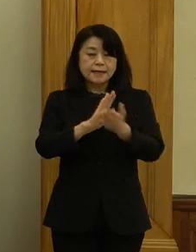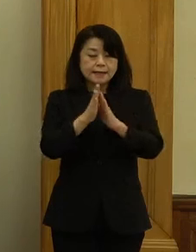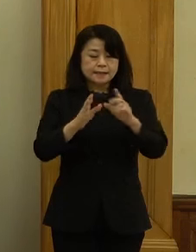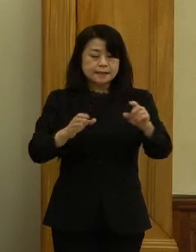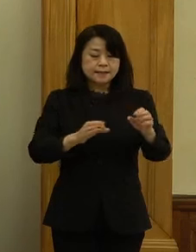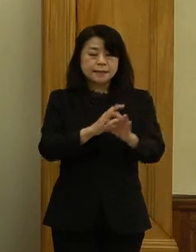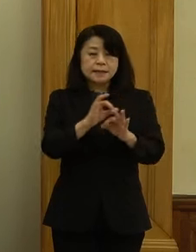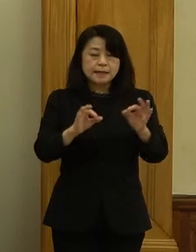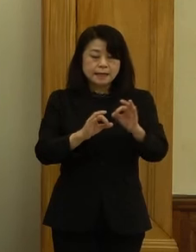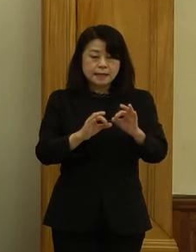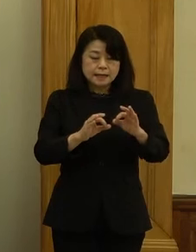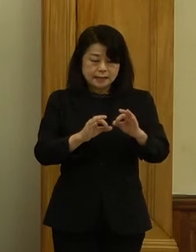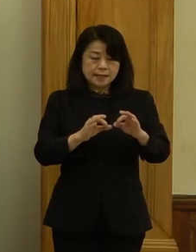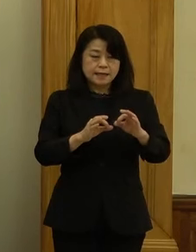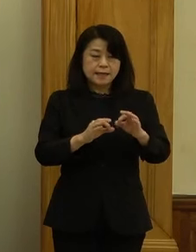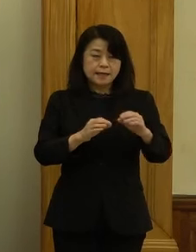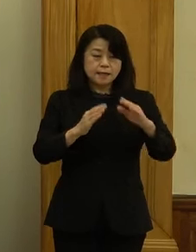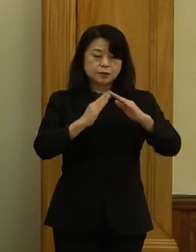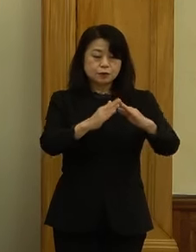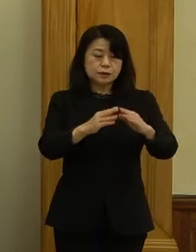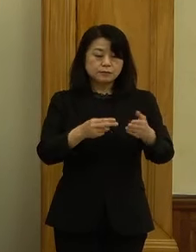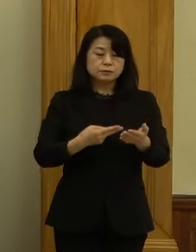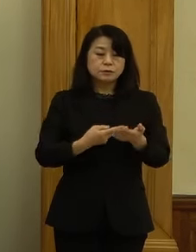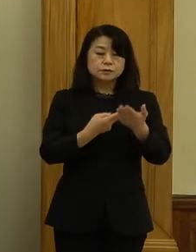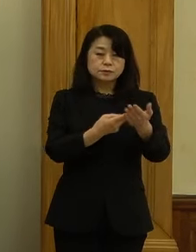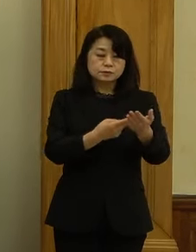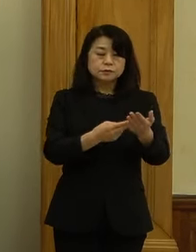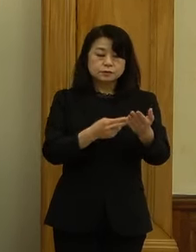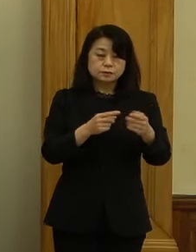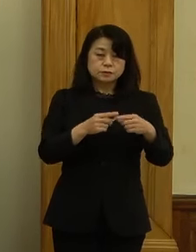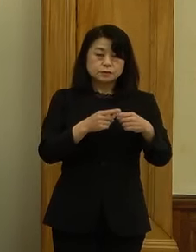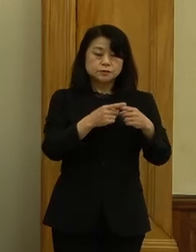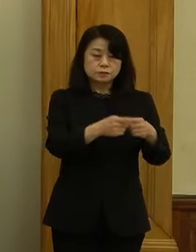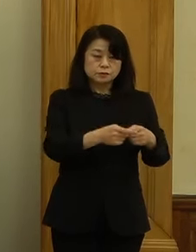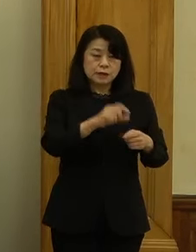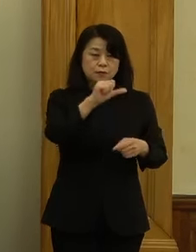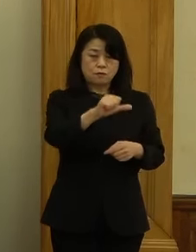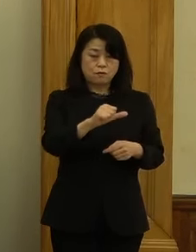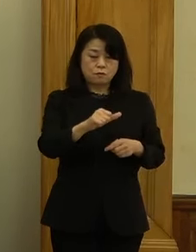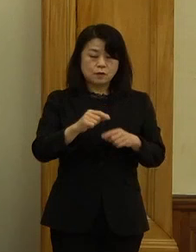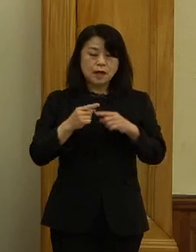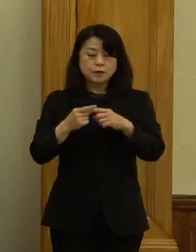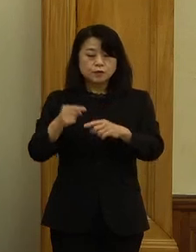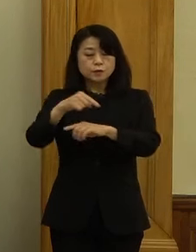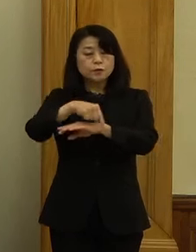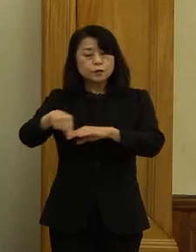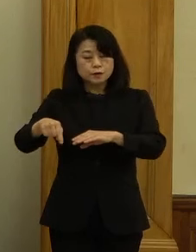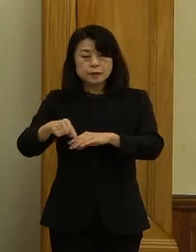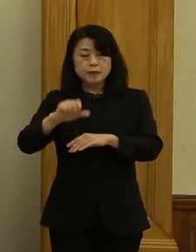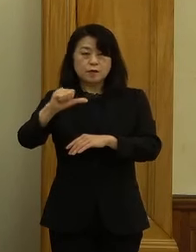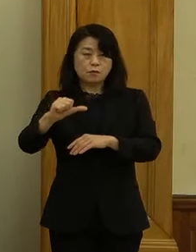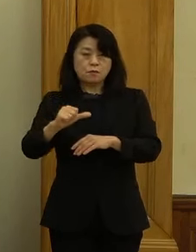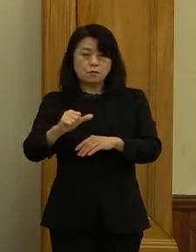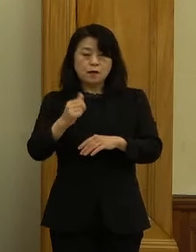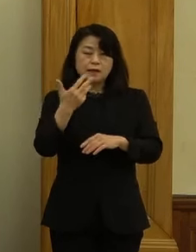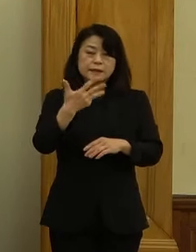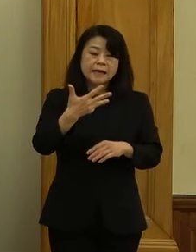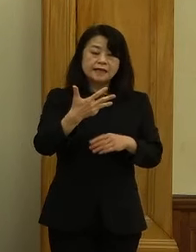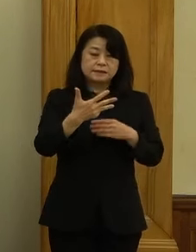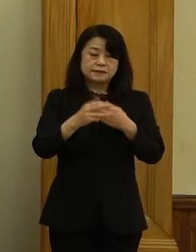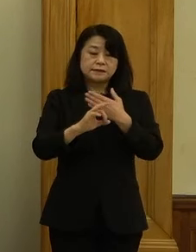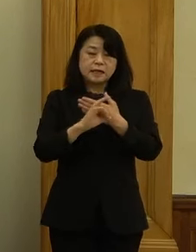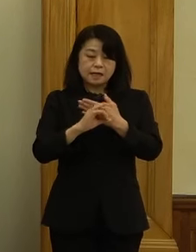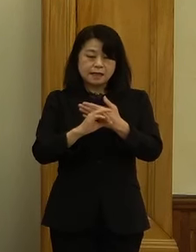入居がすでに5件さらに入居予定が5件決まっておりましてえ8件が入居を検討しておら